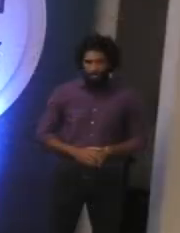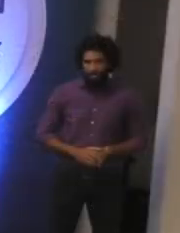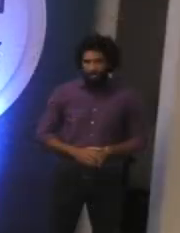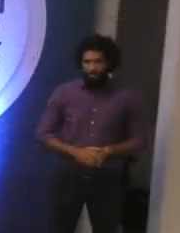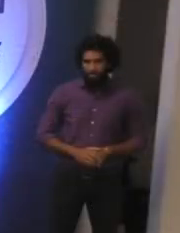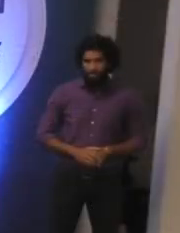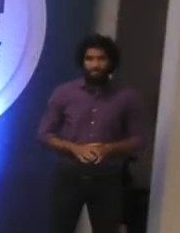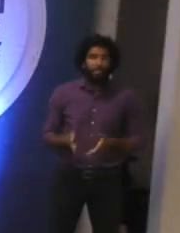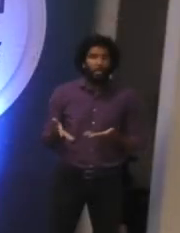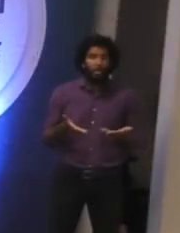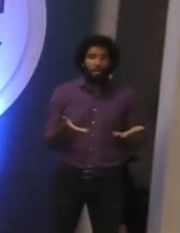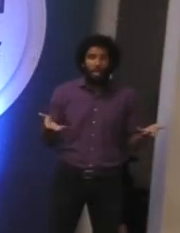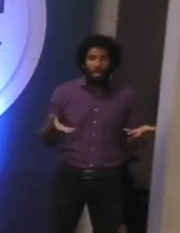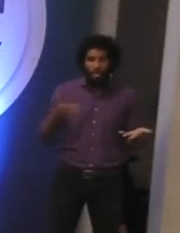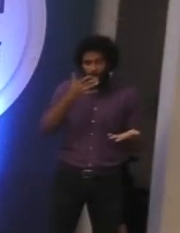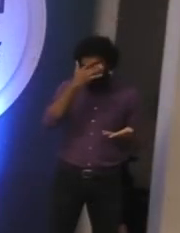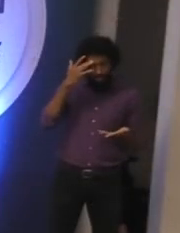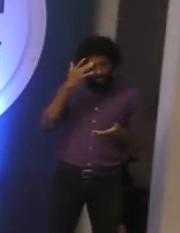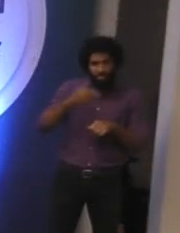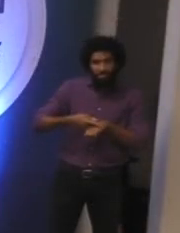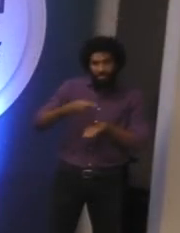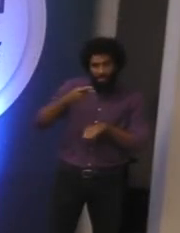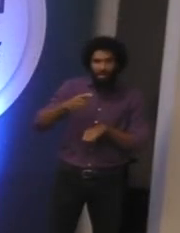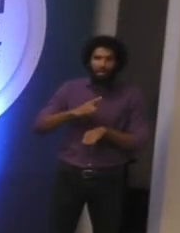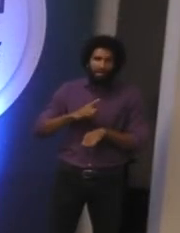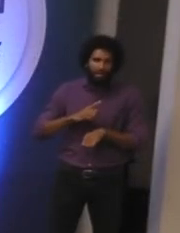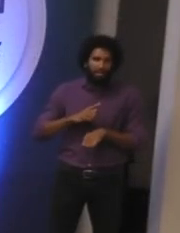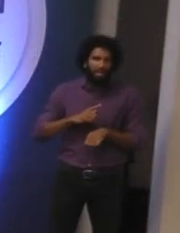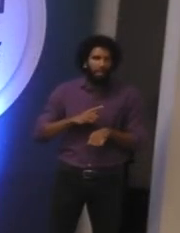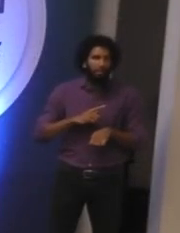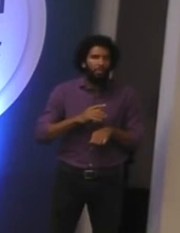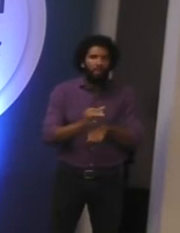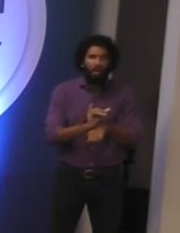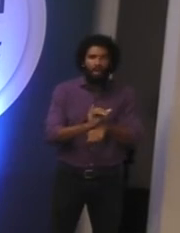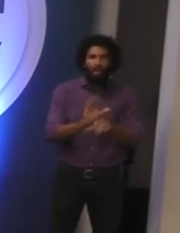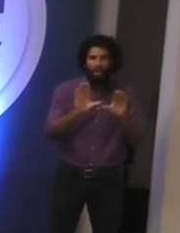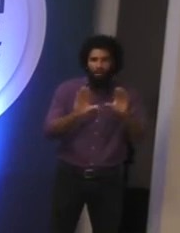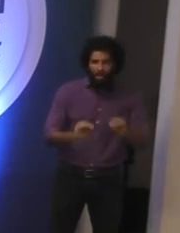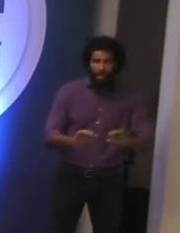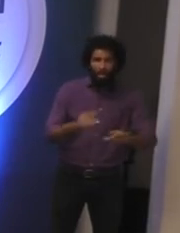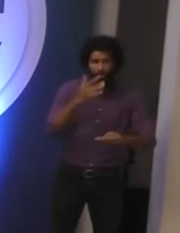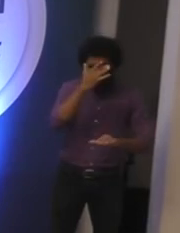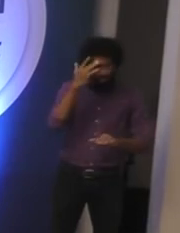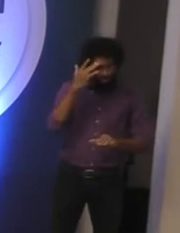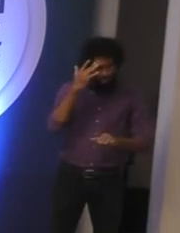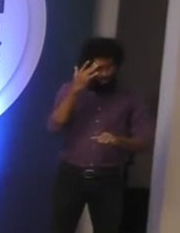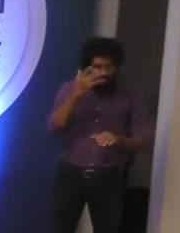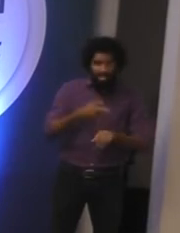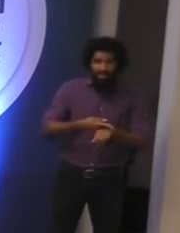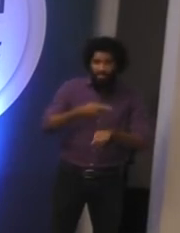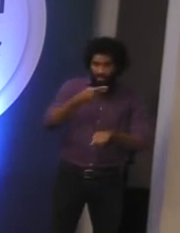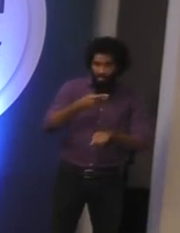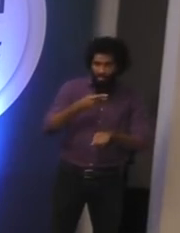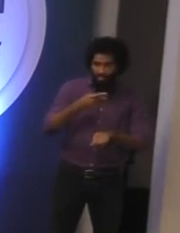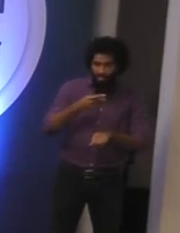E convidamos agora todos que venceram, já terminamos a nossa transmissão, mas todos aqueles que venceram, venham ao palco junto com a